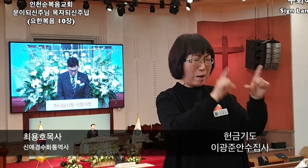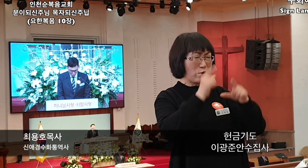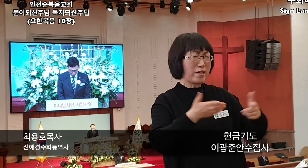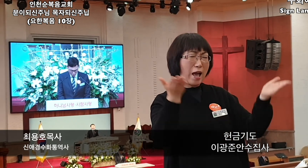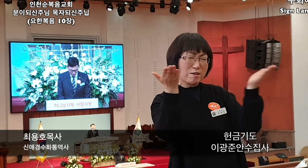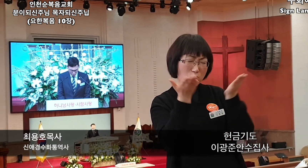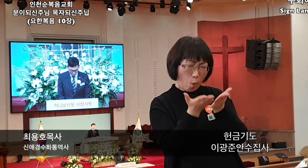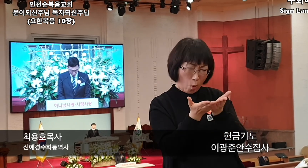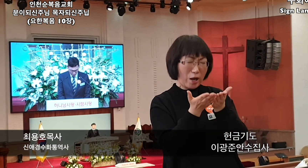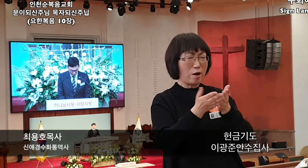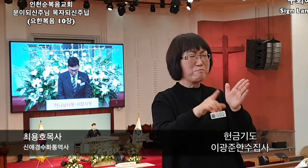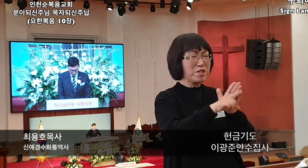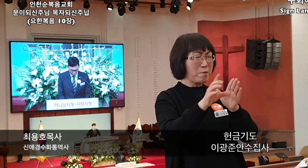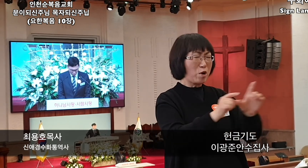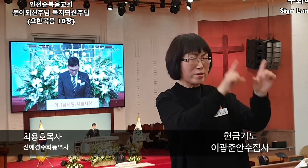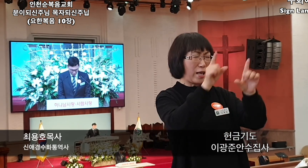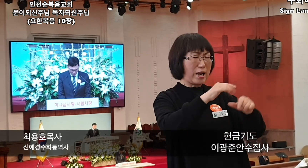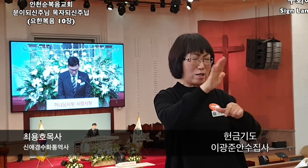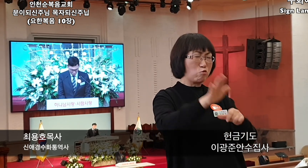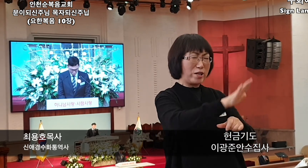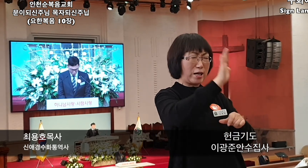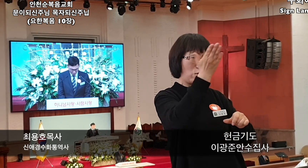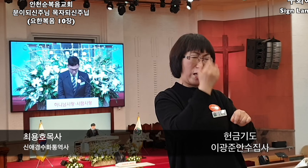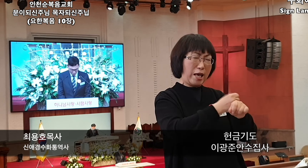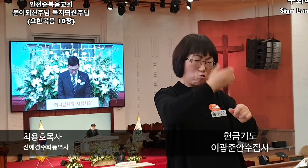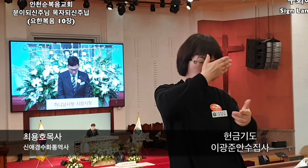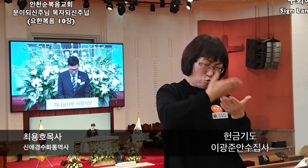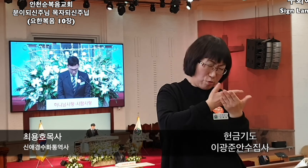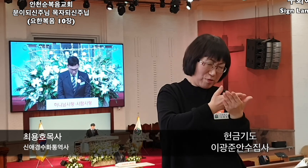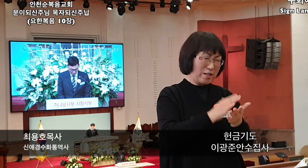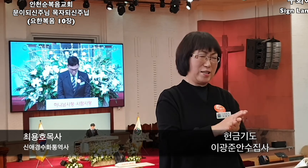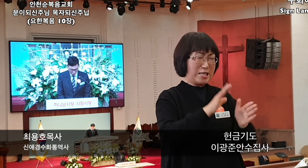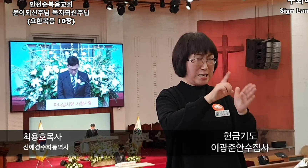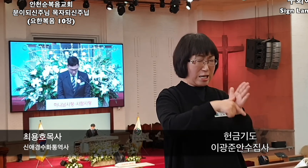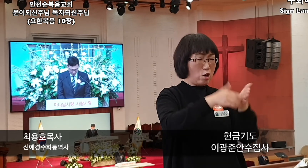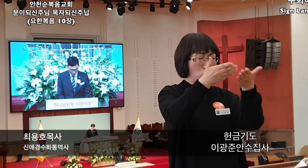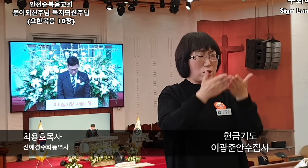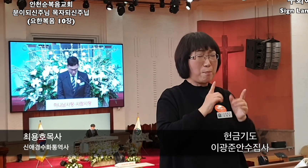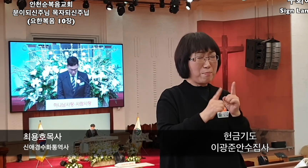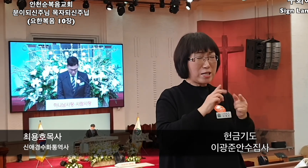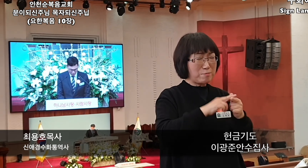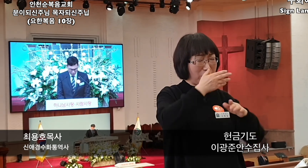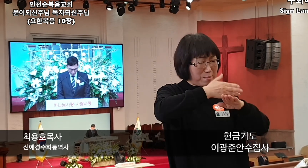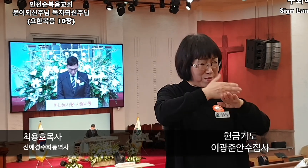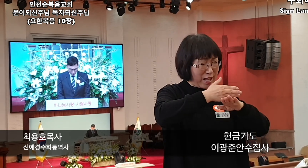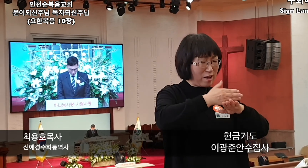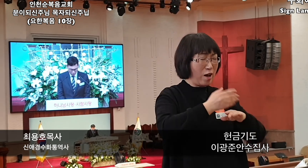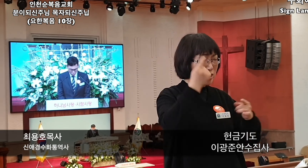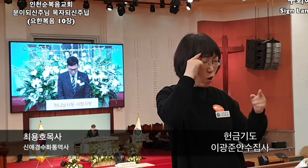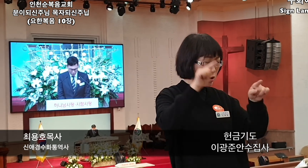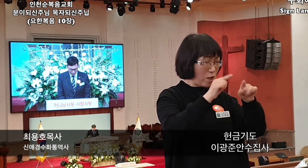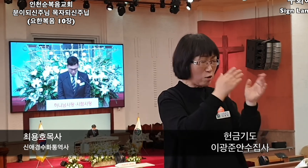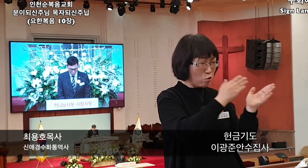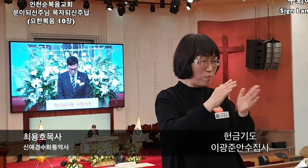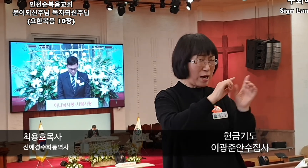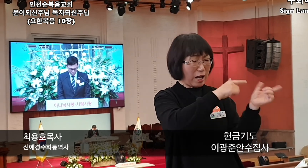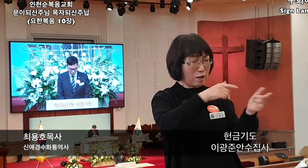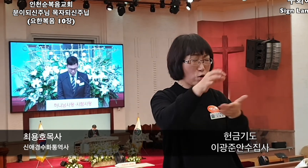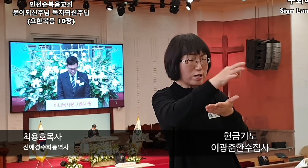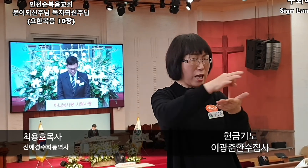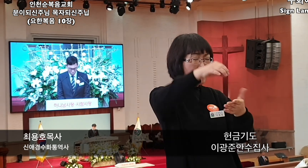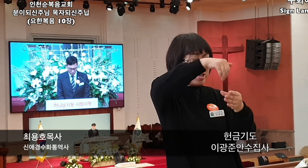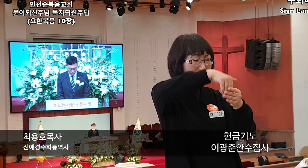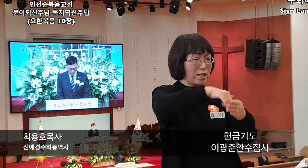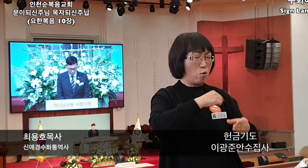적용하게 하시고 믿음으로 살아가는 저희들이 되게 하여 주시옵소서. 아멘. 이 시간 주신 말씀 감사하여 정성껏 준비한 각종